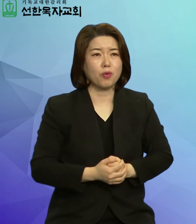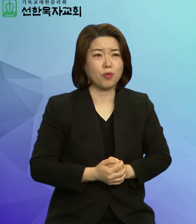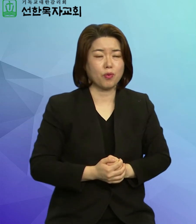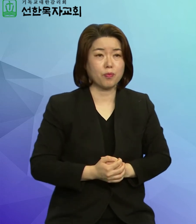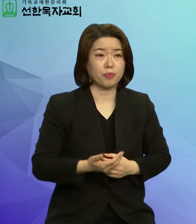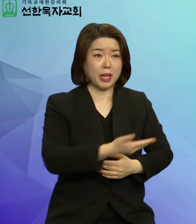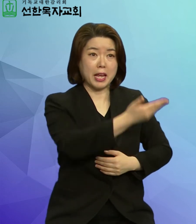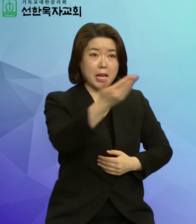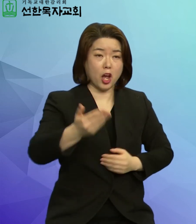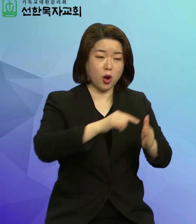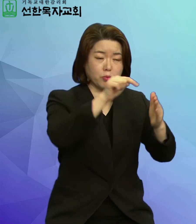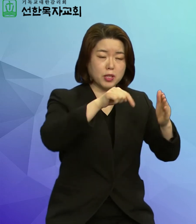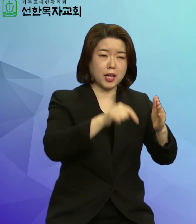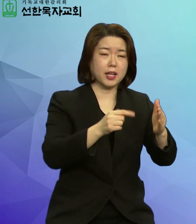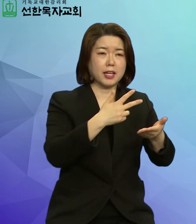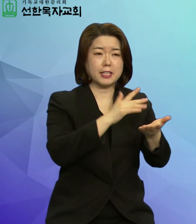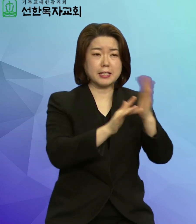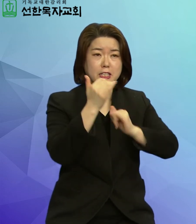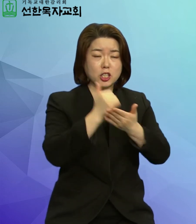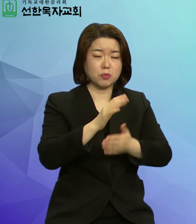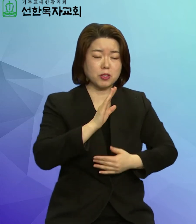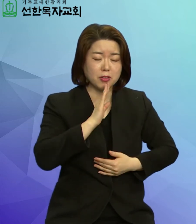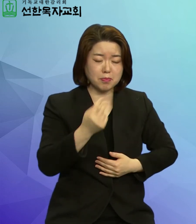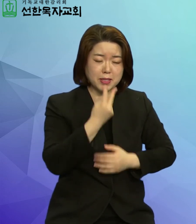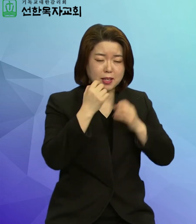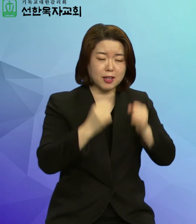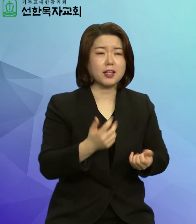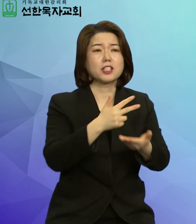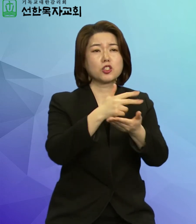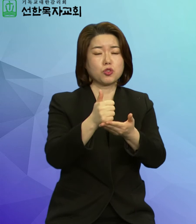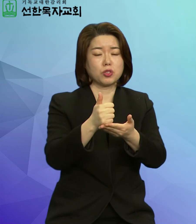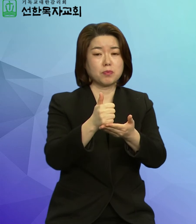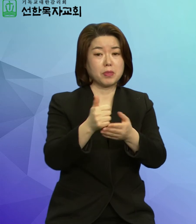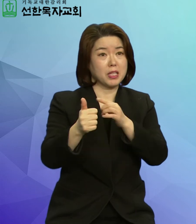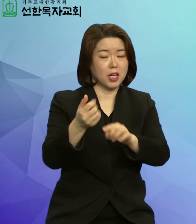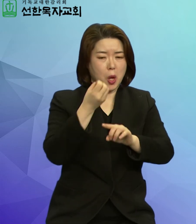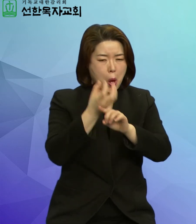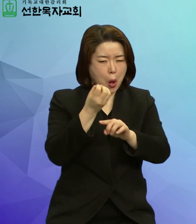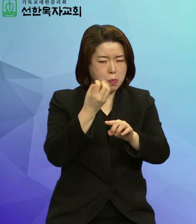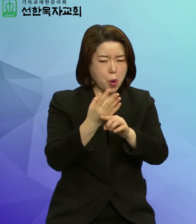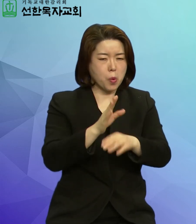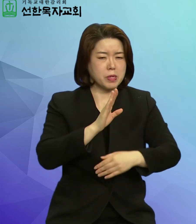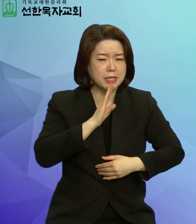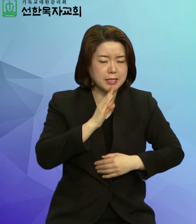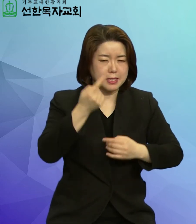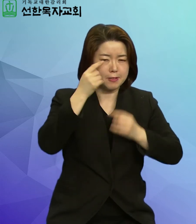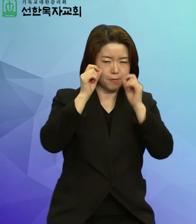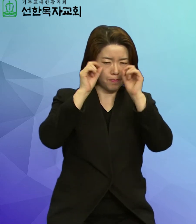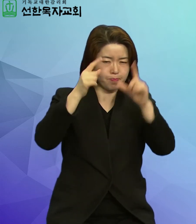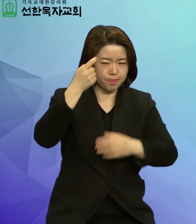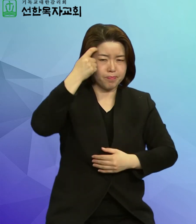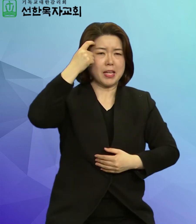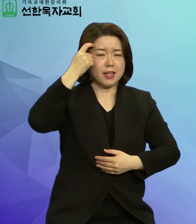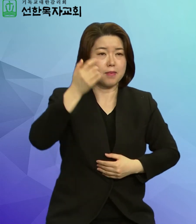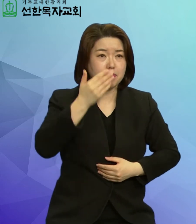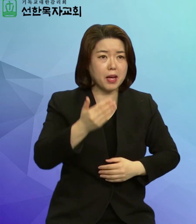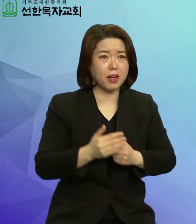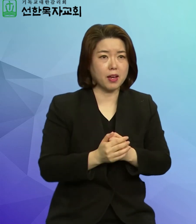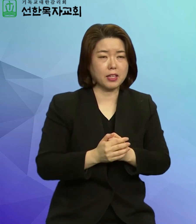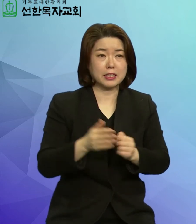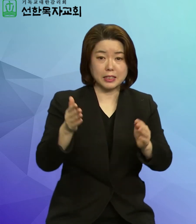없습니다. 여러분 안에 예수님이 정말 살아계신 주님으로 그분이 보물이신 것이 진짜 눈이